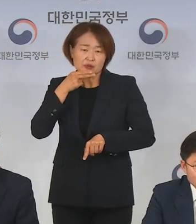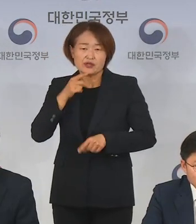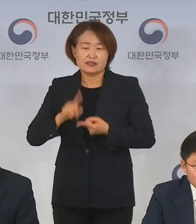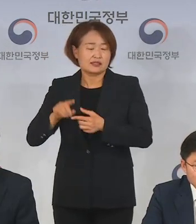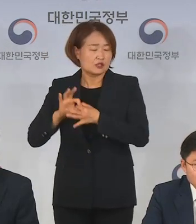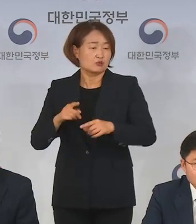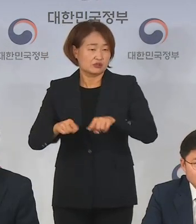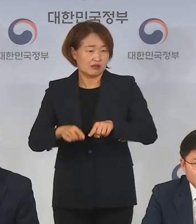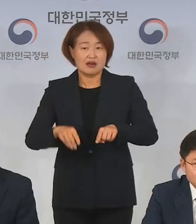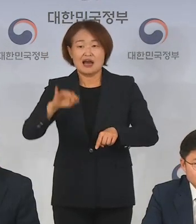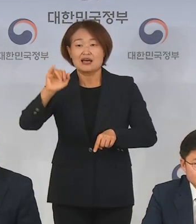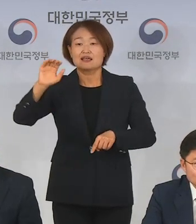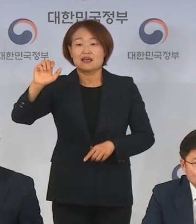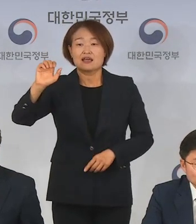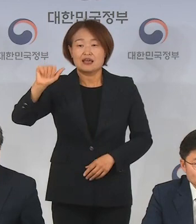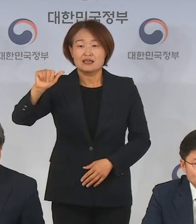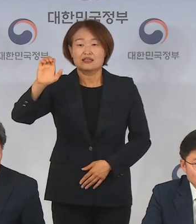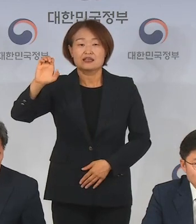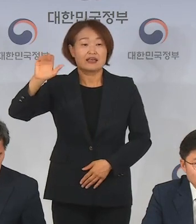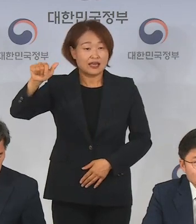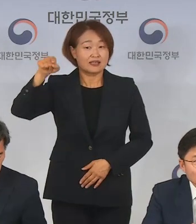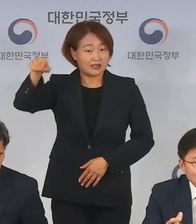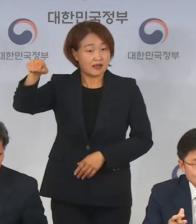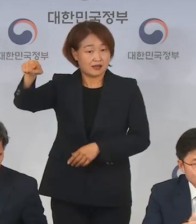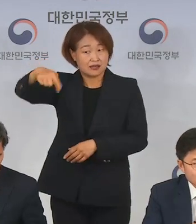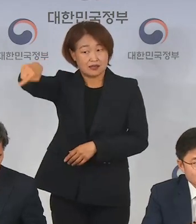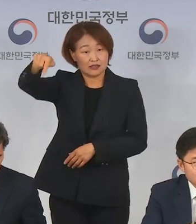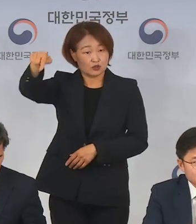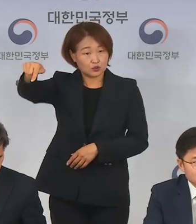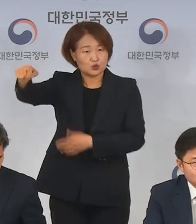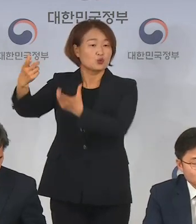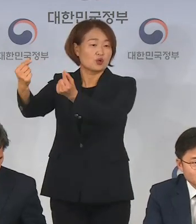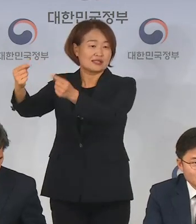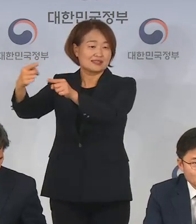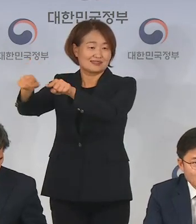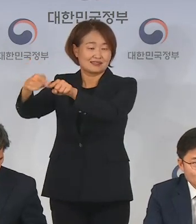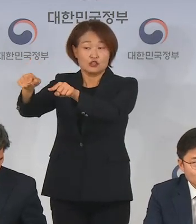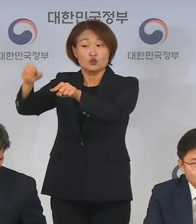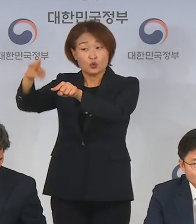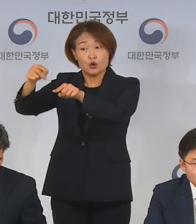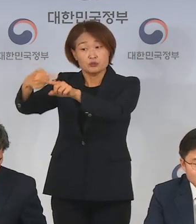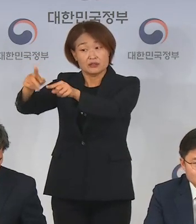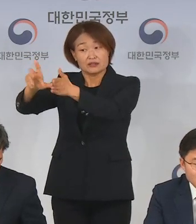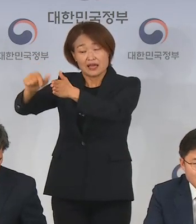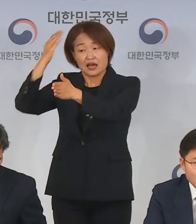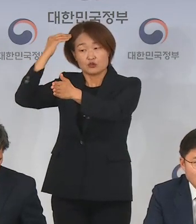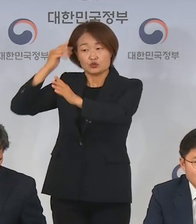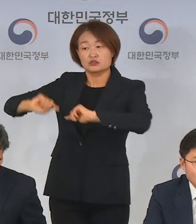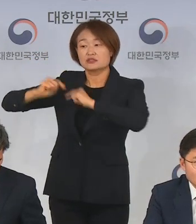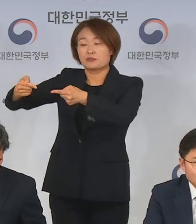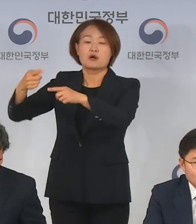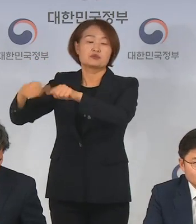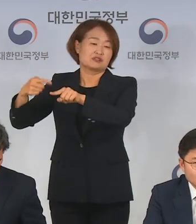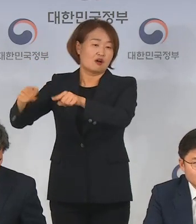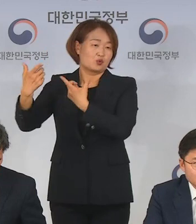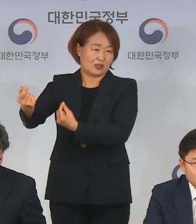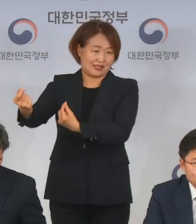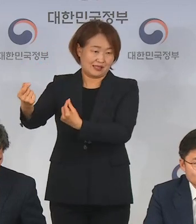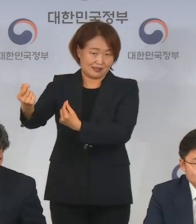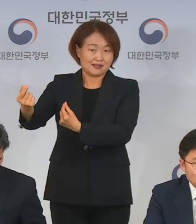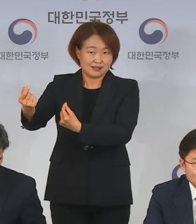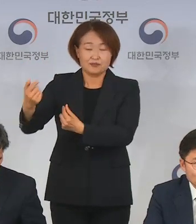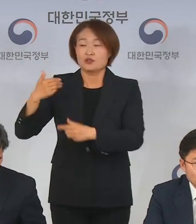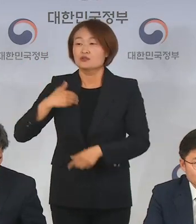IAEA에서 하고 있는 시료 분석의 일환으로 저희들이 직접 참여를 하고 있는 거기 때문에